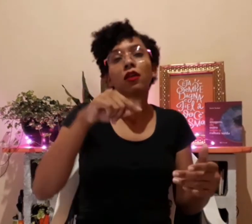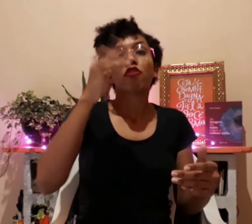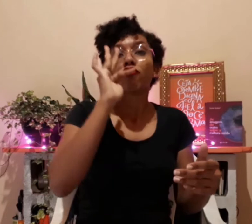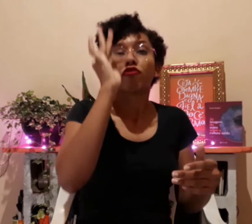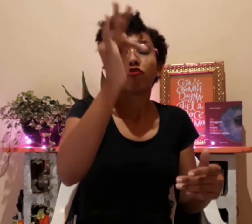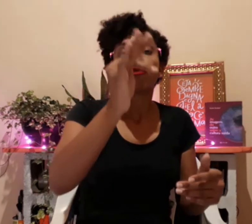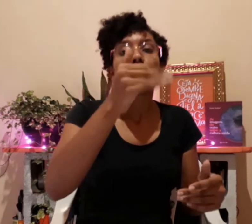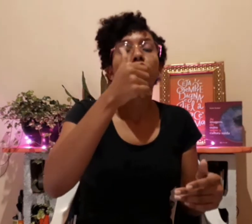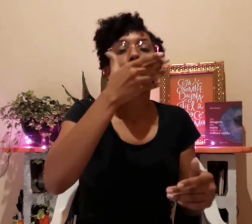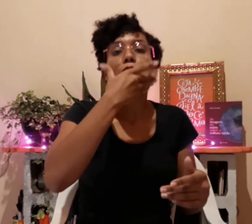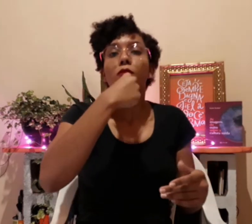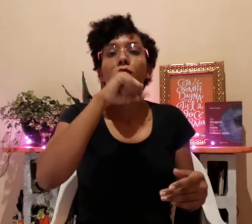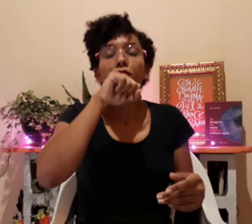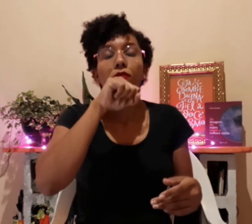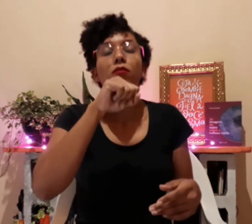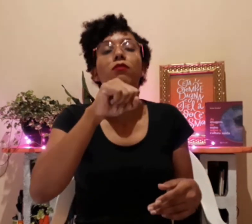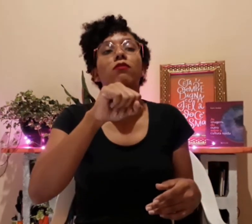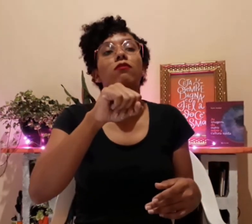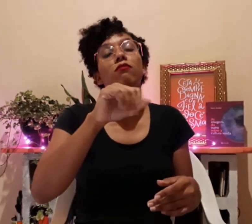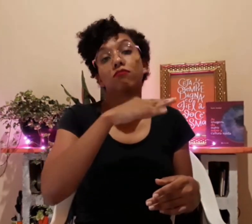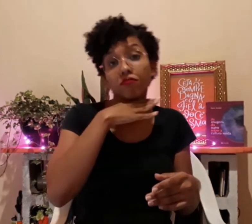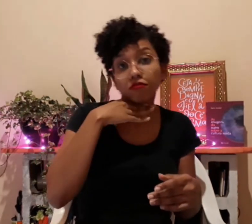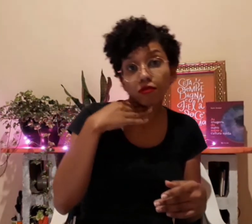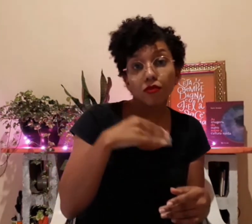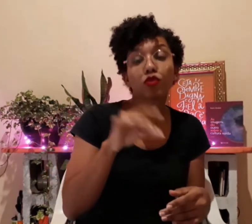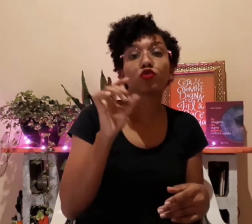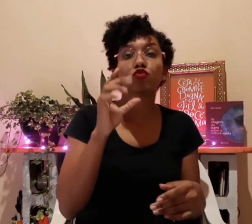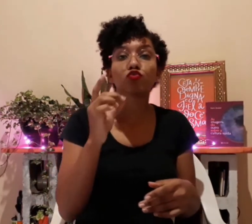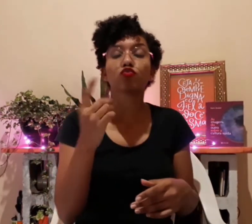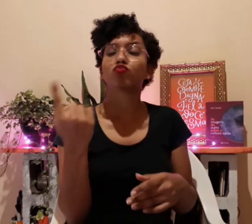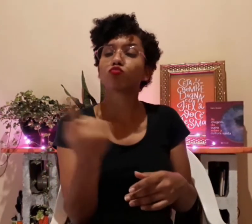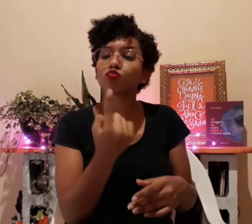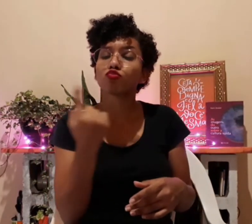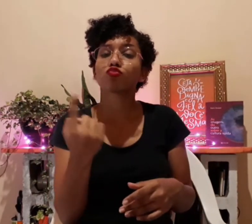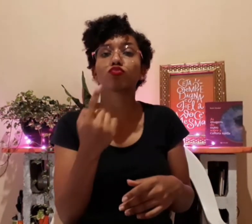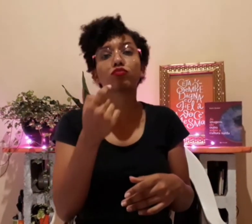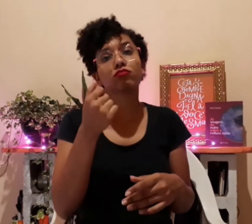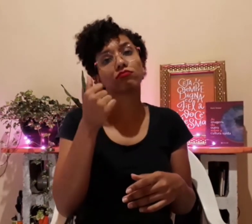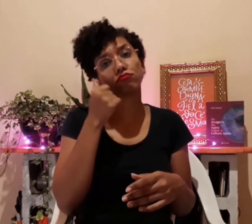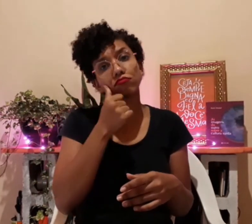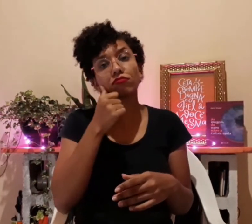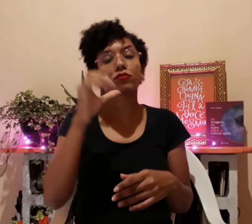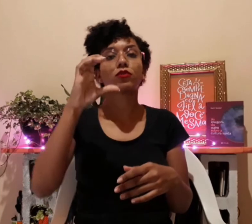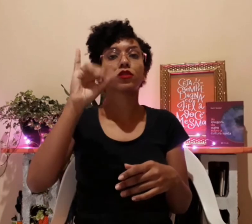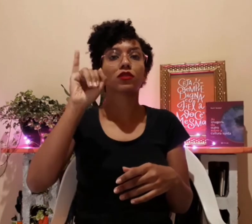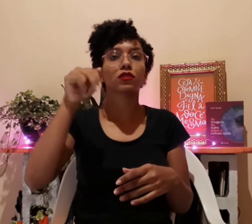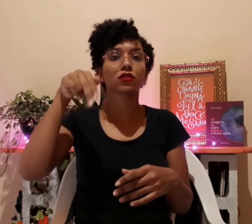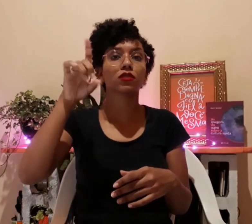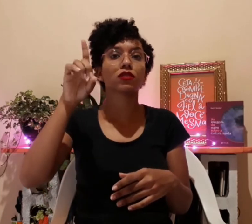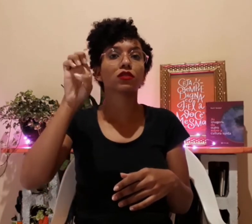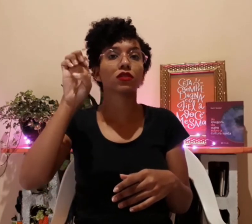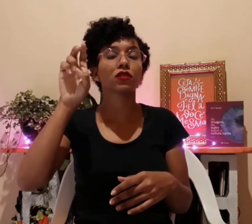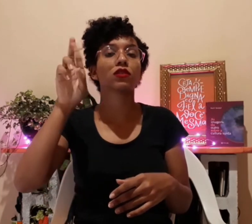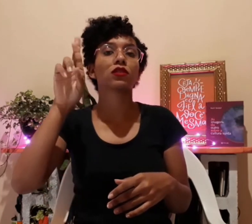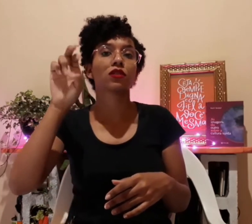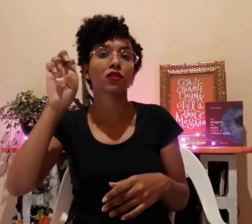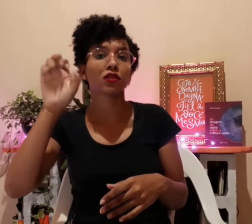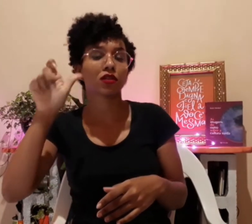Anos depois, o pai dela falece. E a Cinderela fica sozinha, né? Só com a madrasta